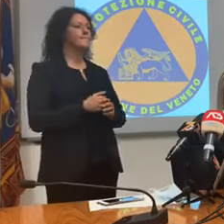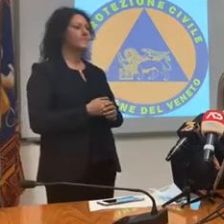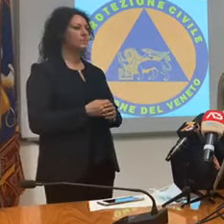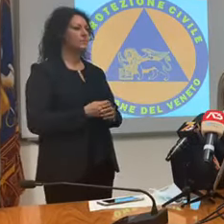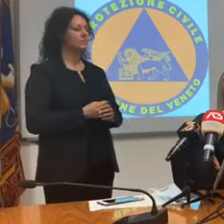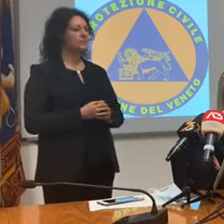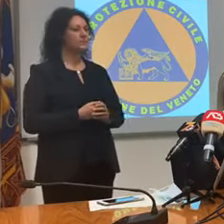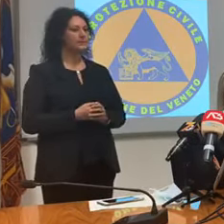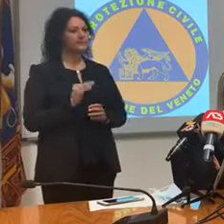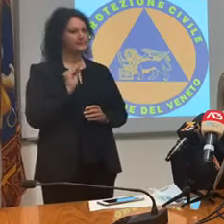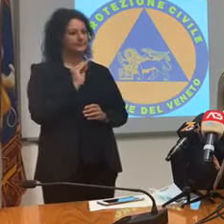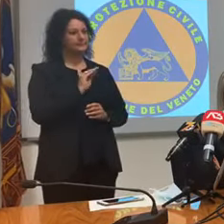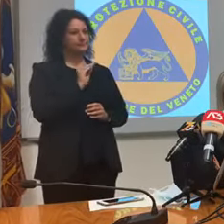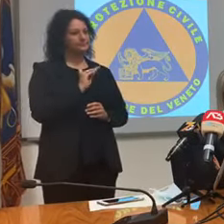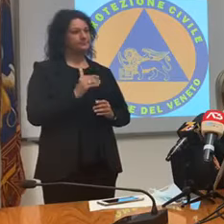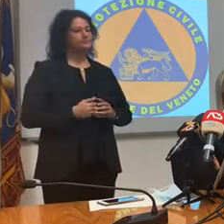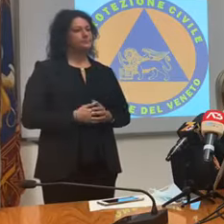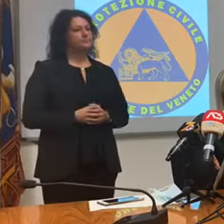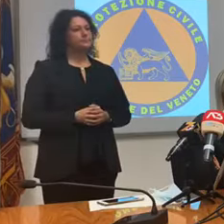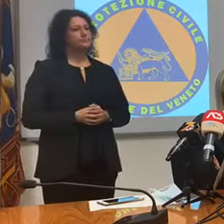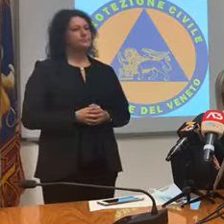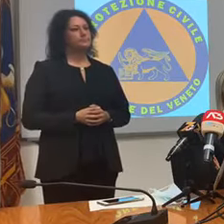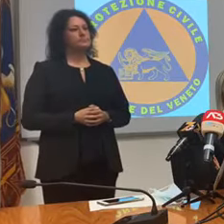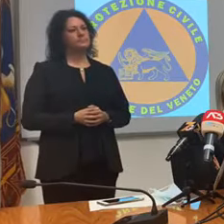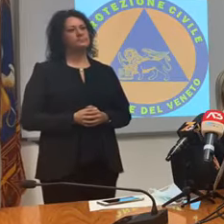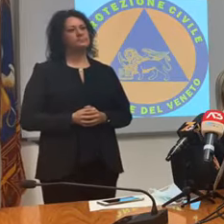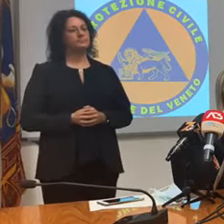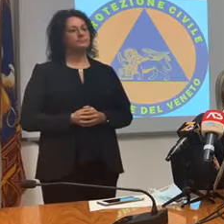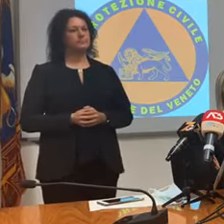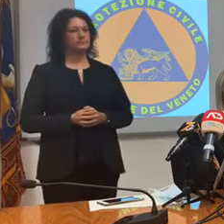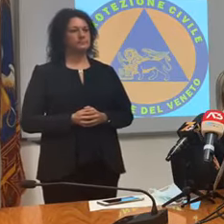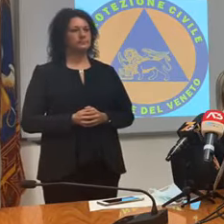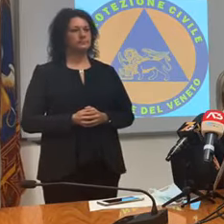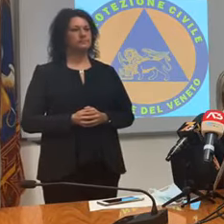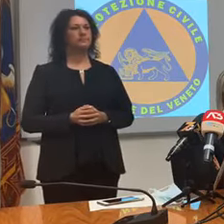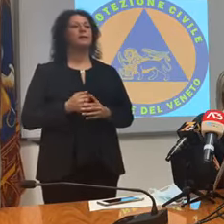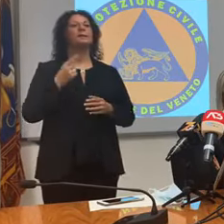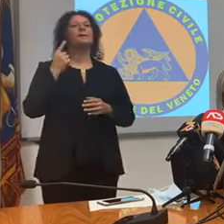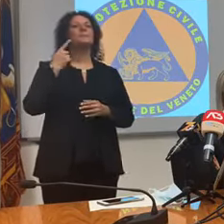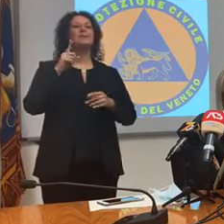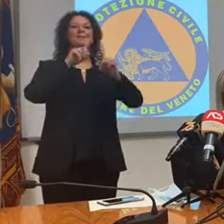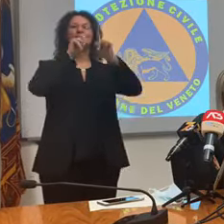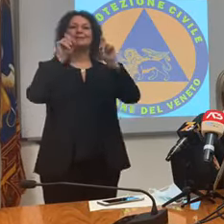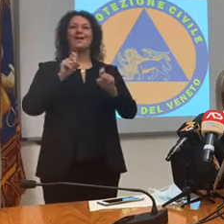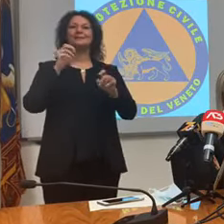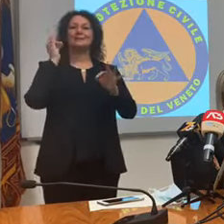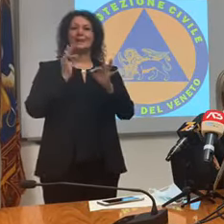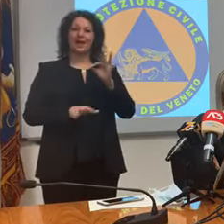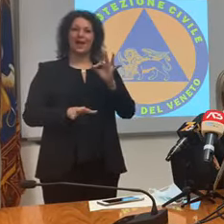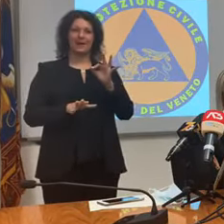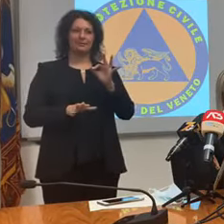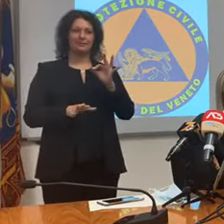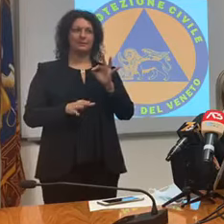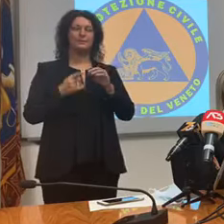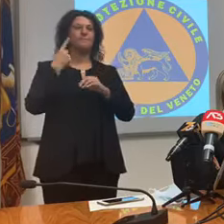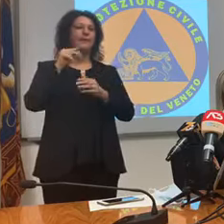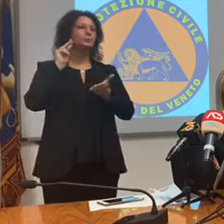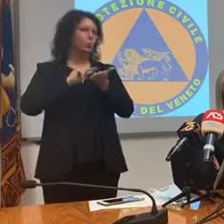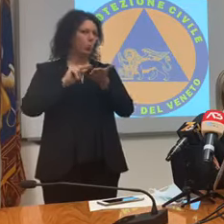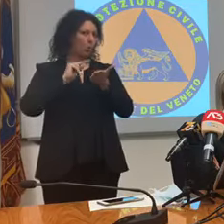Assessore, per quanto riguarda la disponibilità di test rapidi per il personale della